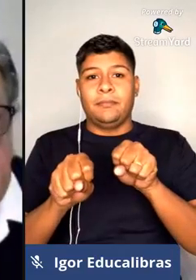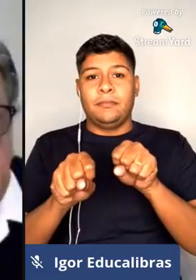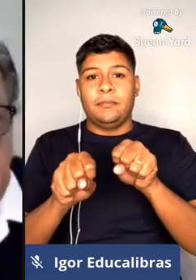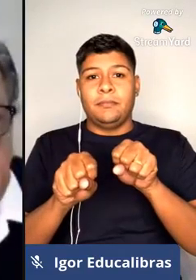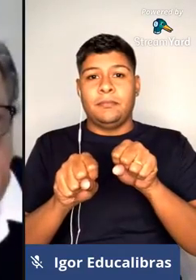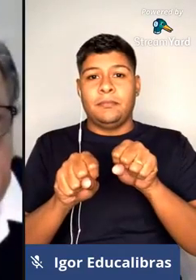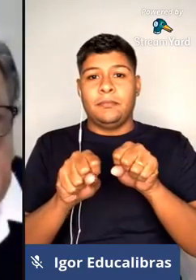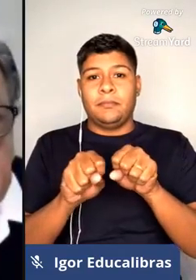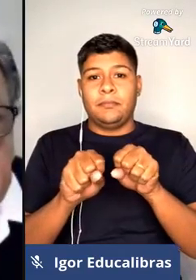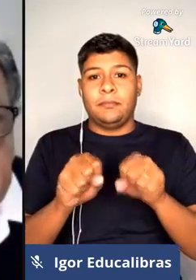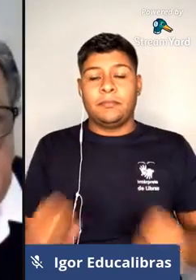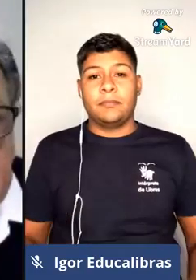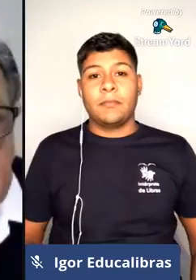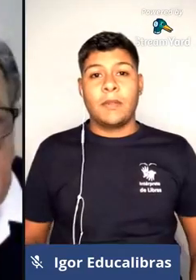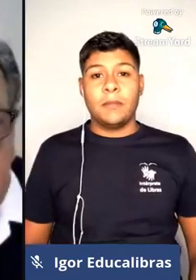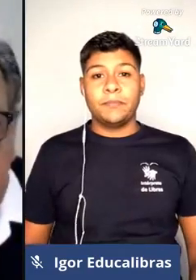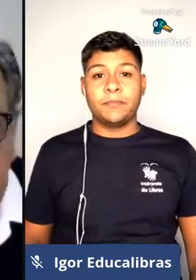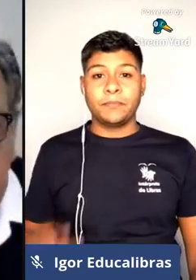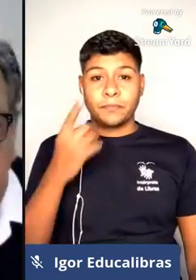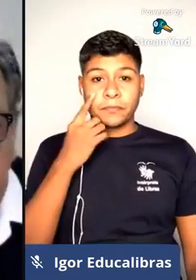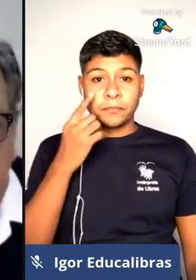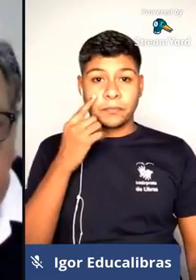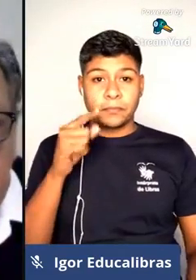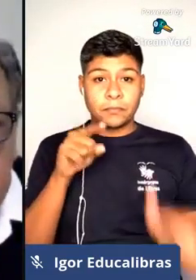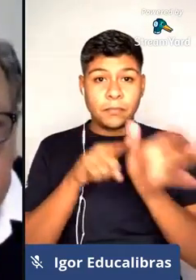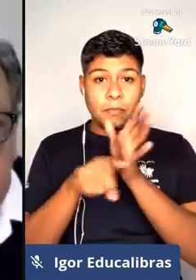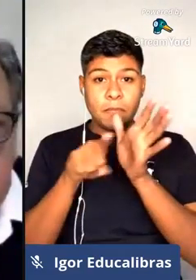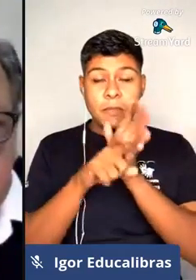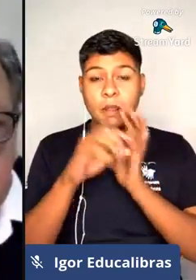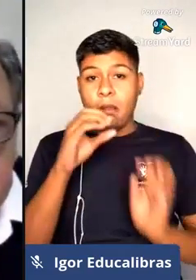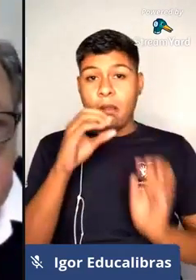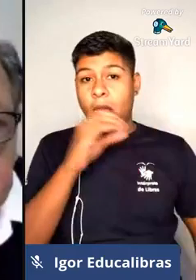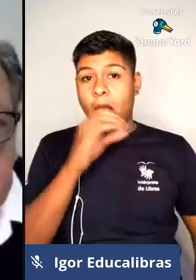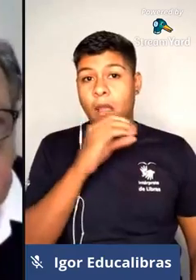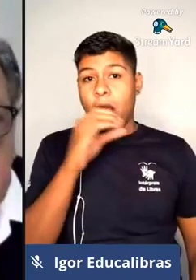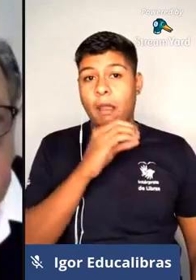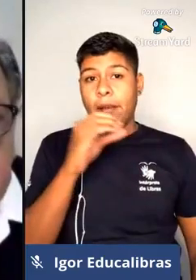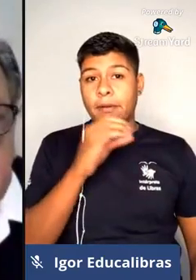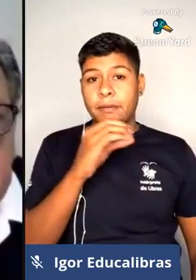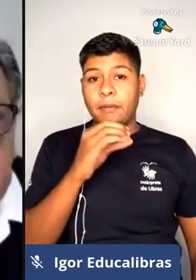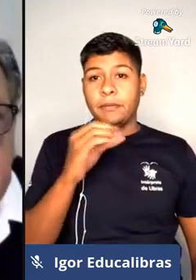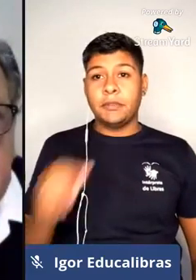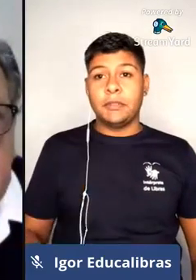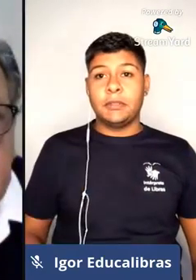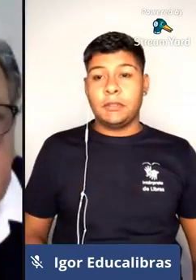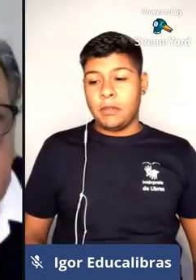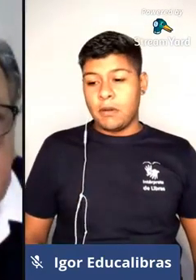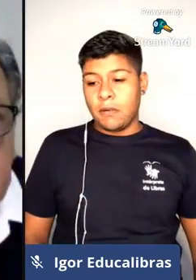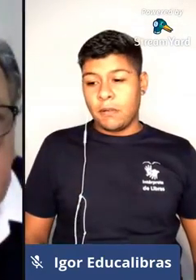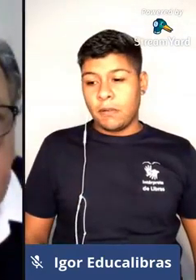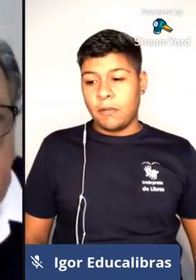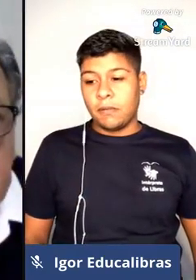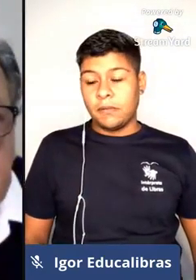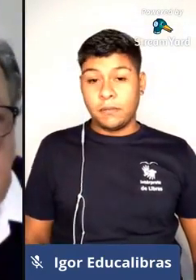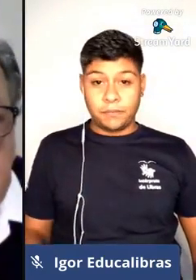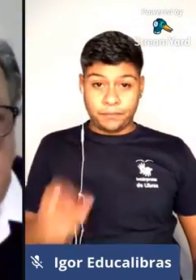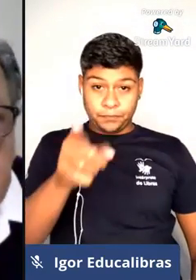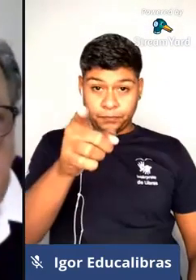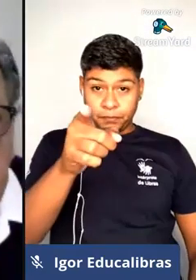Bósio, deixa eu fazer umas perguntas aqui para você. Bom, sim.